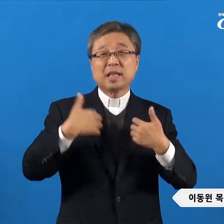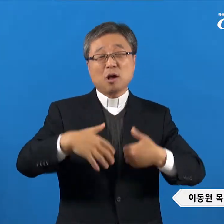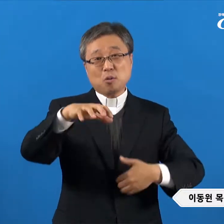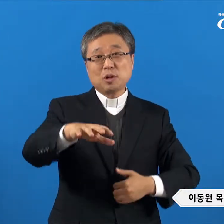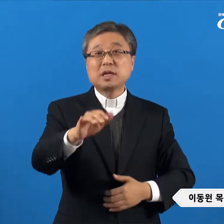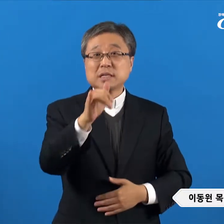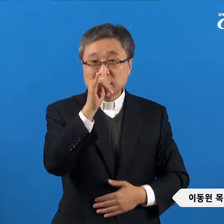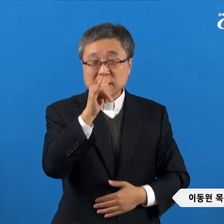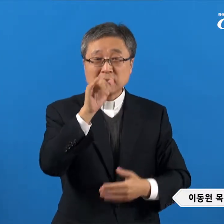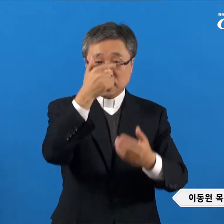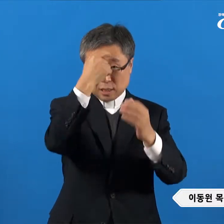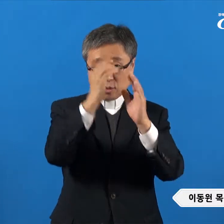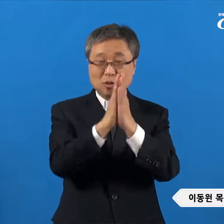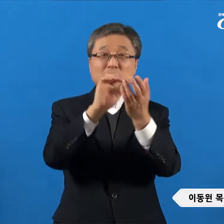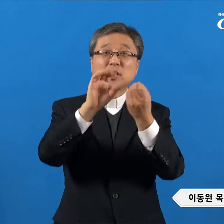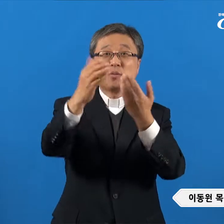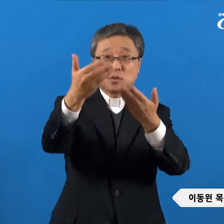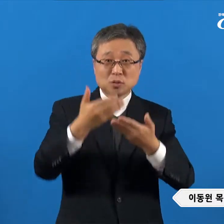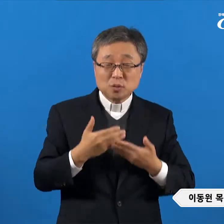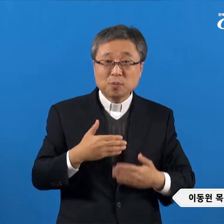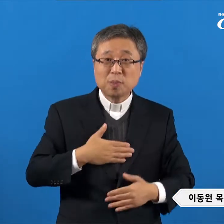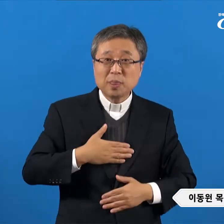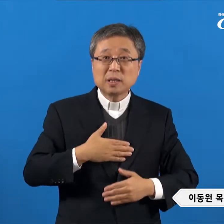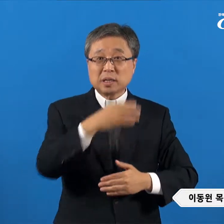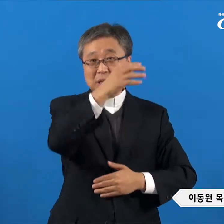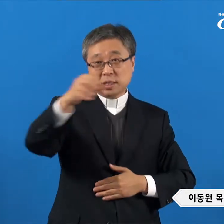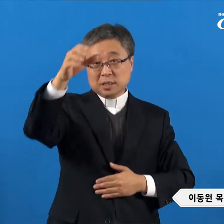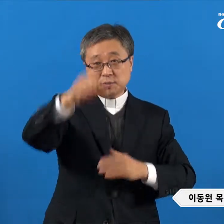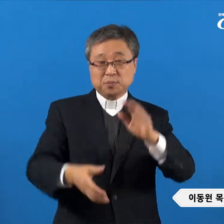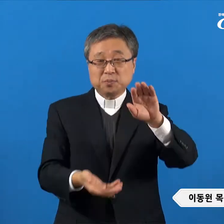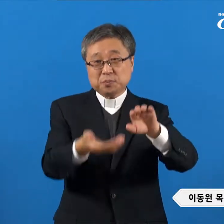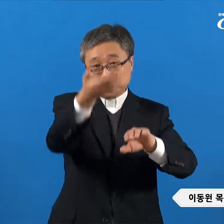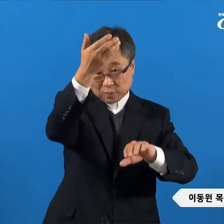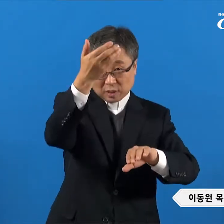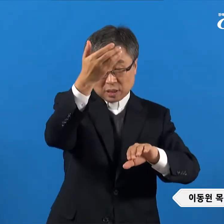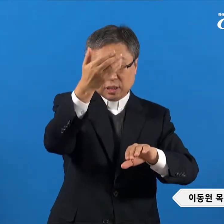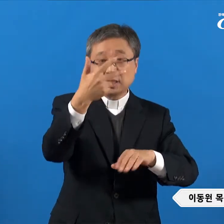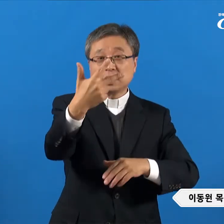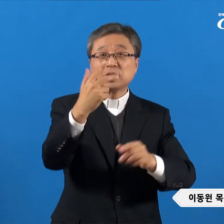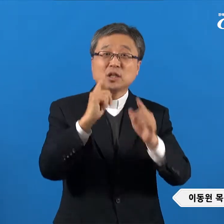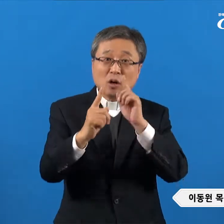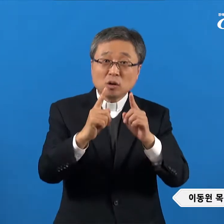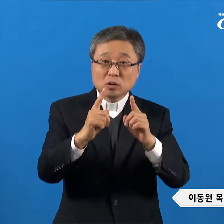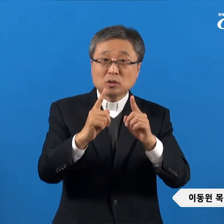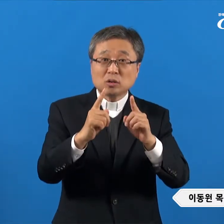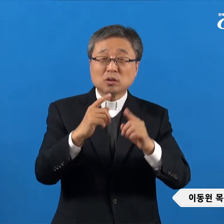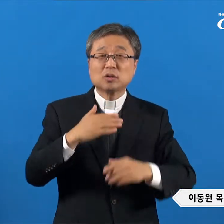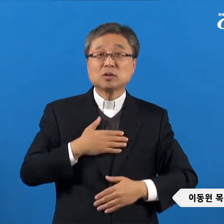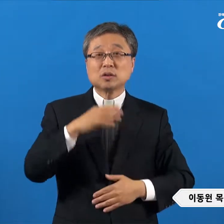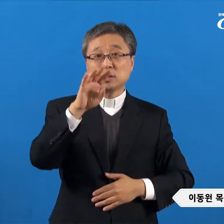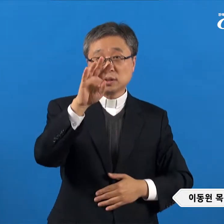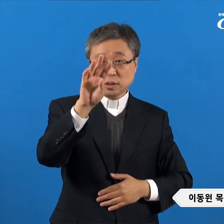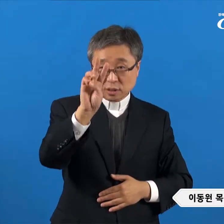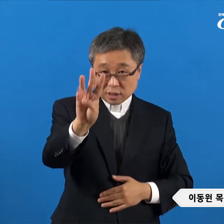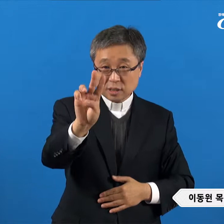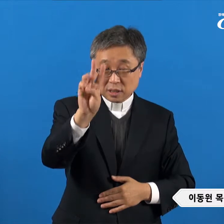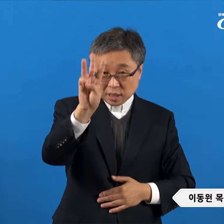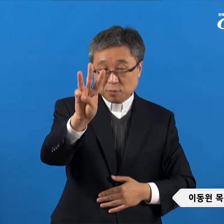말씀. 그렇다면 가상 7원 중에서 적어도 4번은 기도와 관련이 있어요. 그는 기도하며